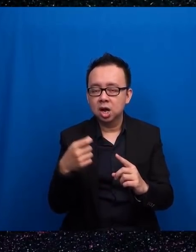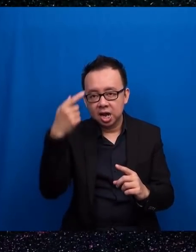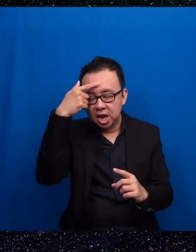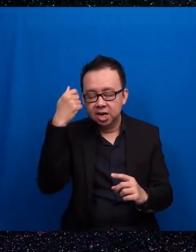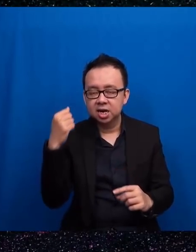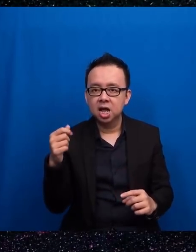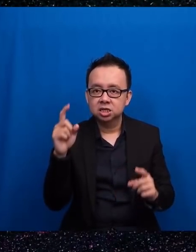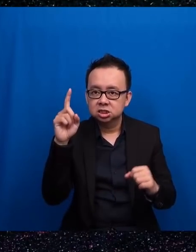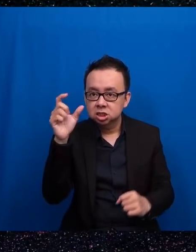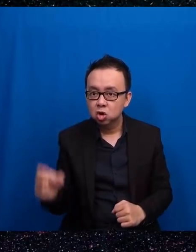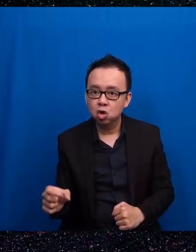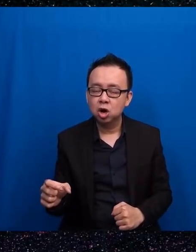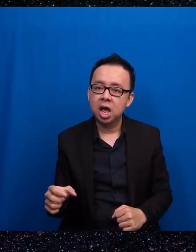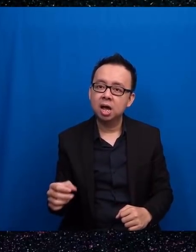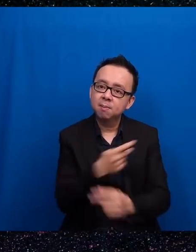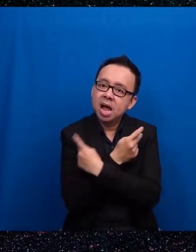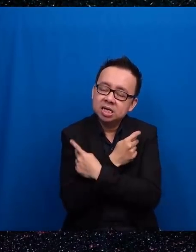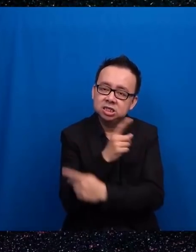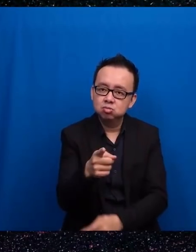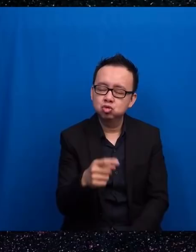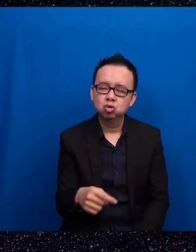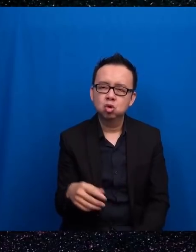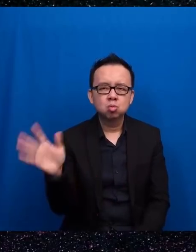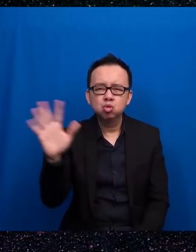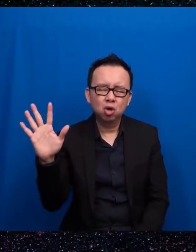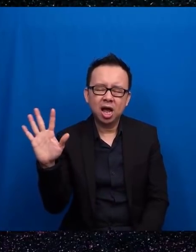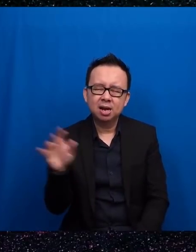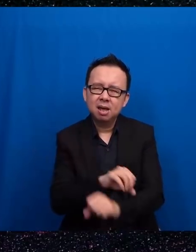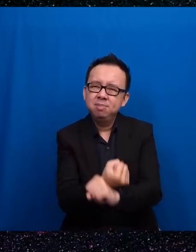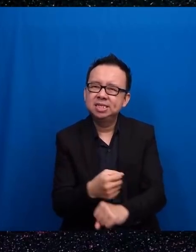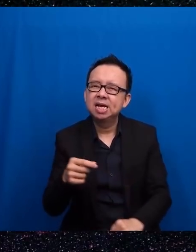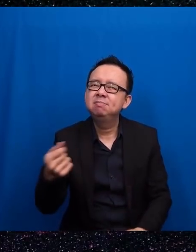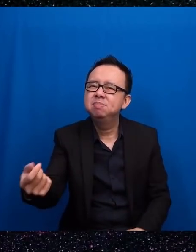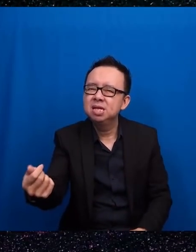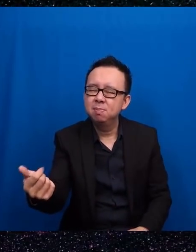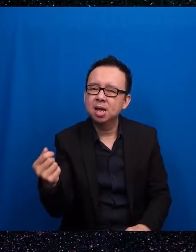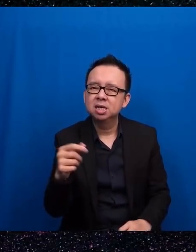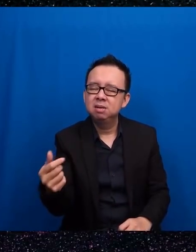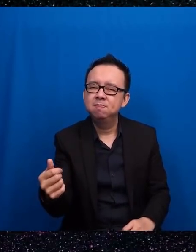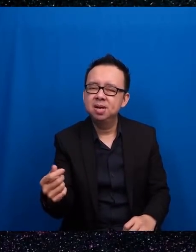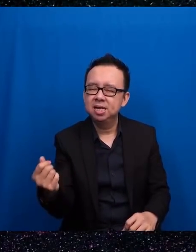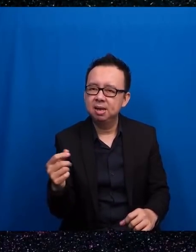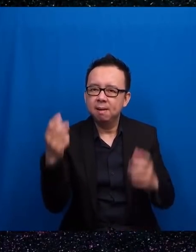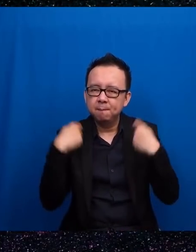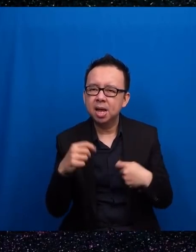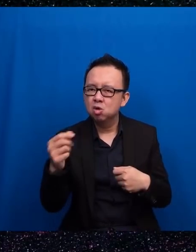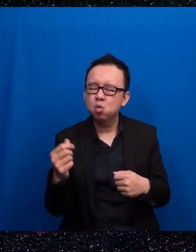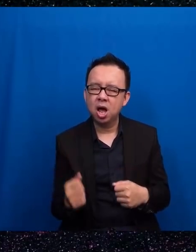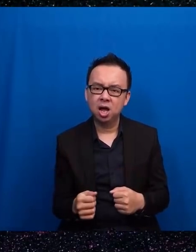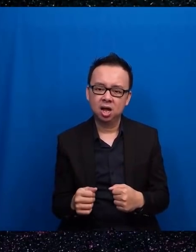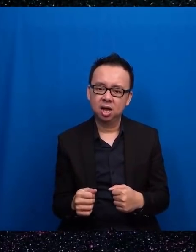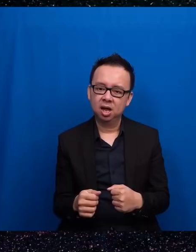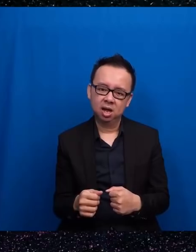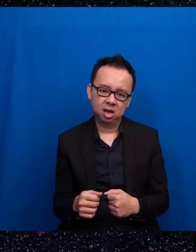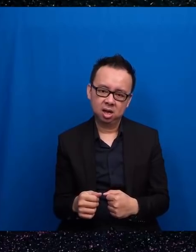Itulah yang disebut dari milik pusaka. Nggak bisa. Kalau ada orang menawar milik pusaka seseorang, itu dianggap hina. Pernah nggak coba beli